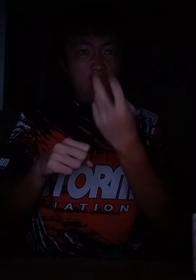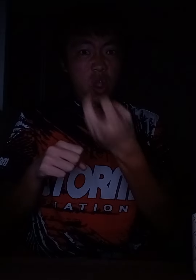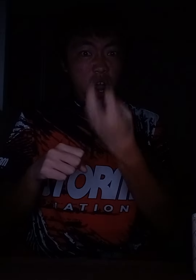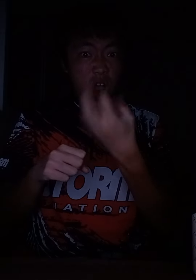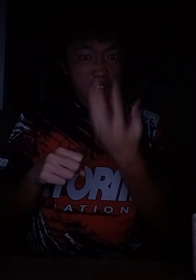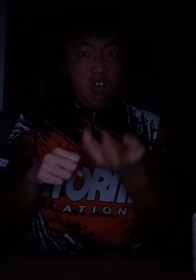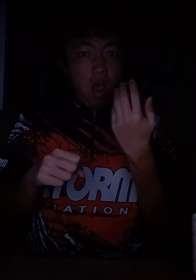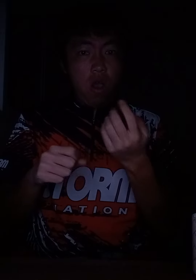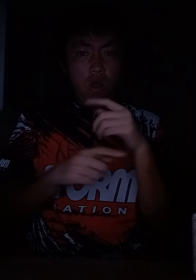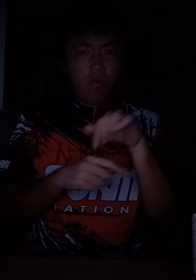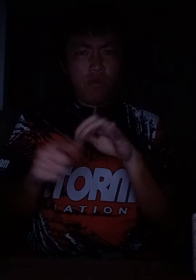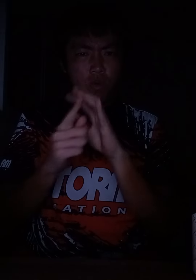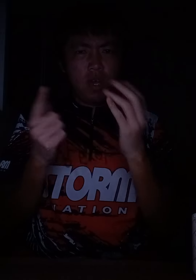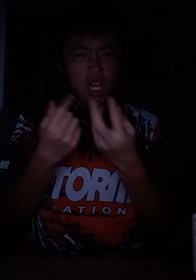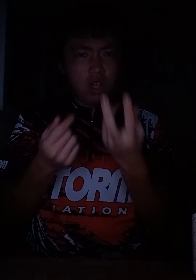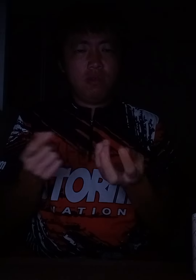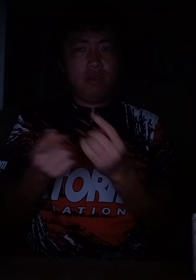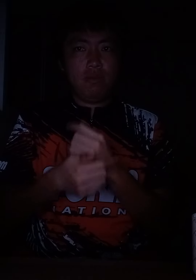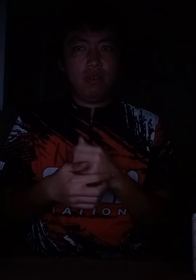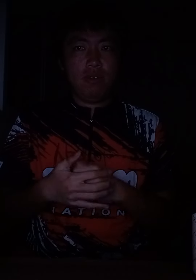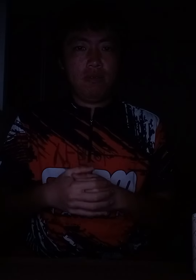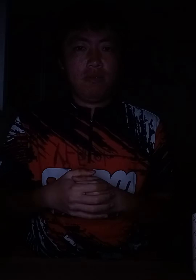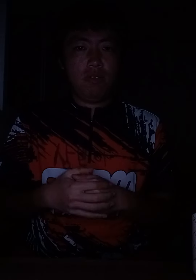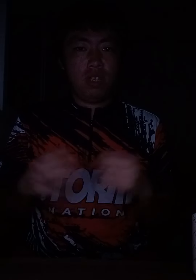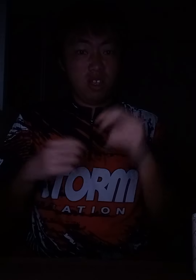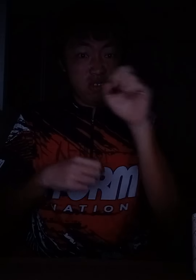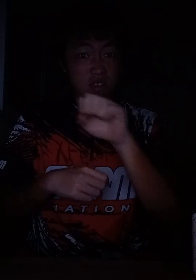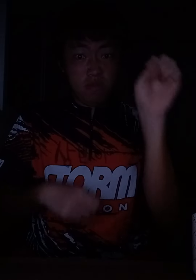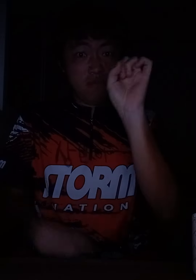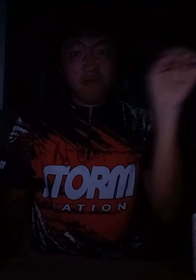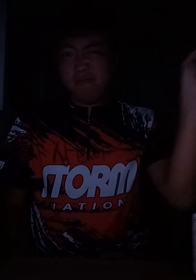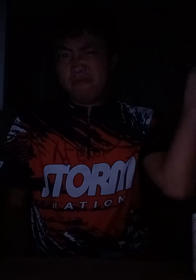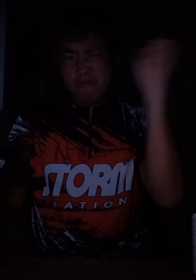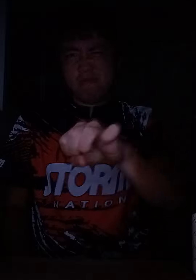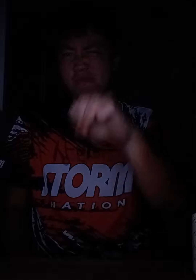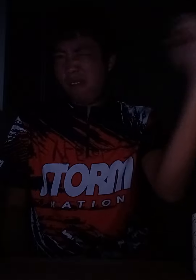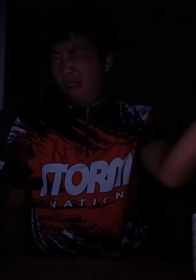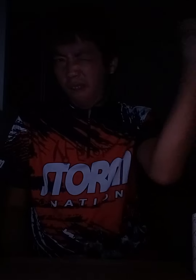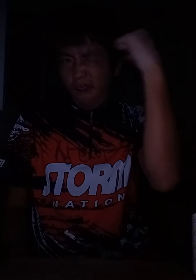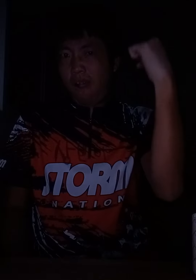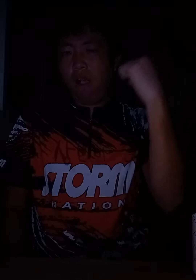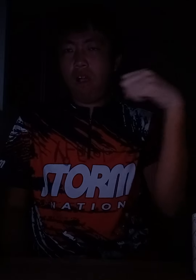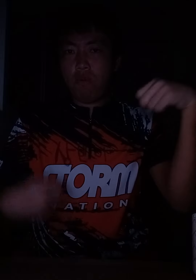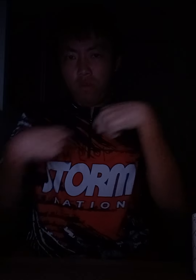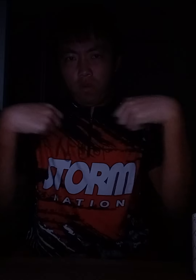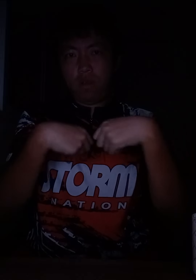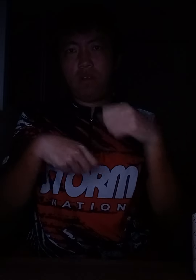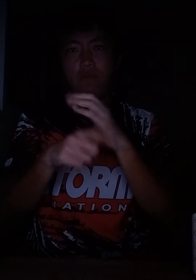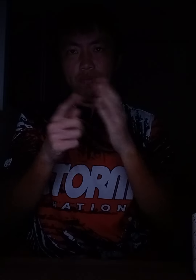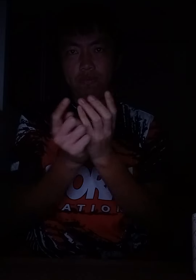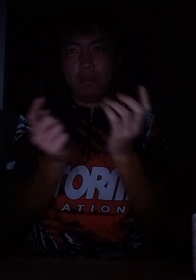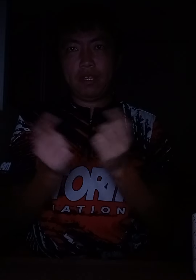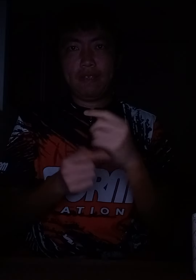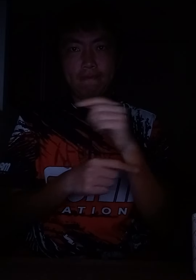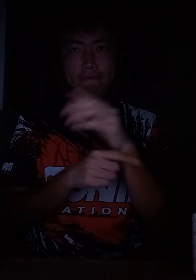등 모욕을 한 혐의 등입니다. 자신의 가방으로 다른 승객의 머리를 친 폭행 혐의는 피해자가 처벌을 원치